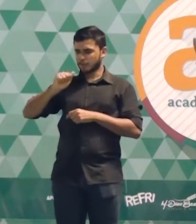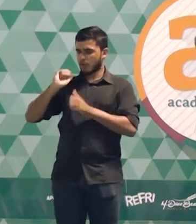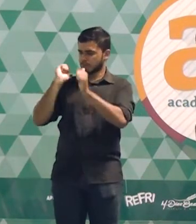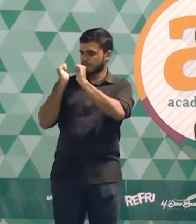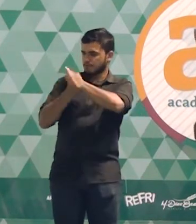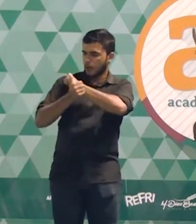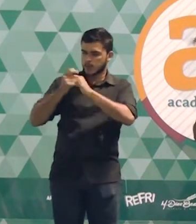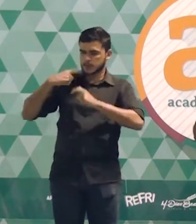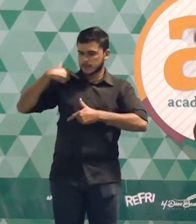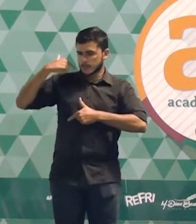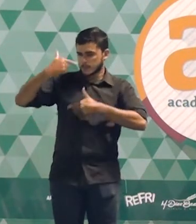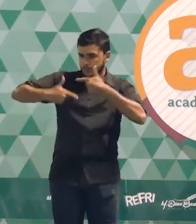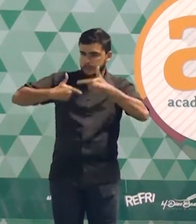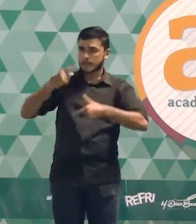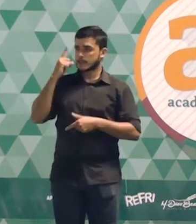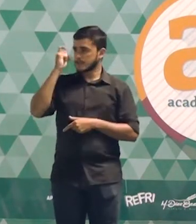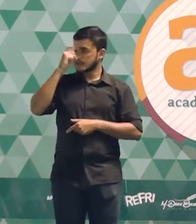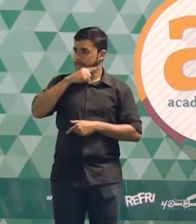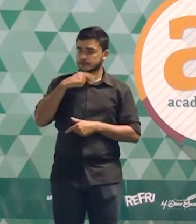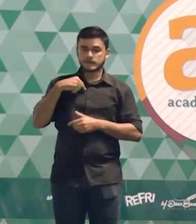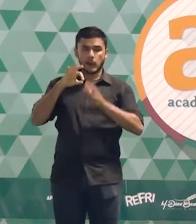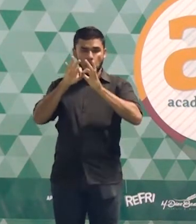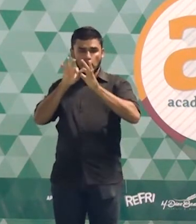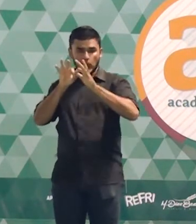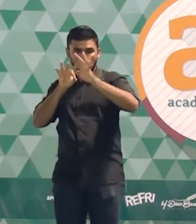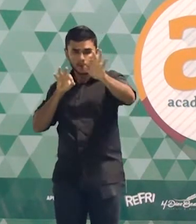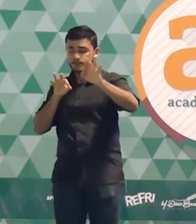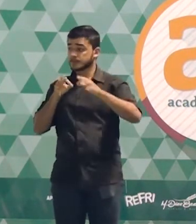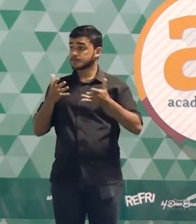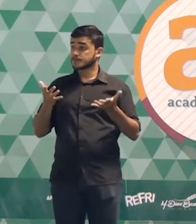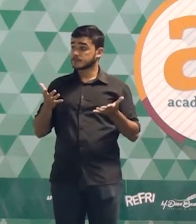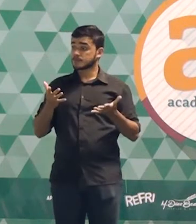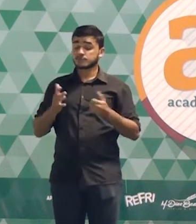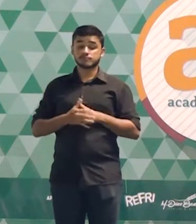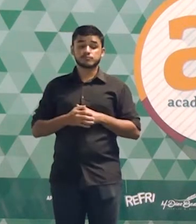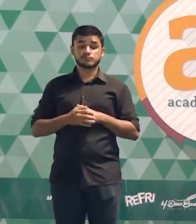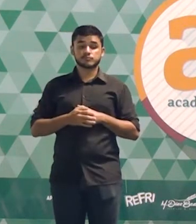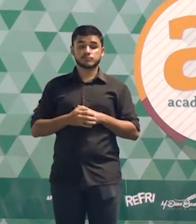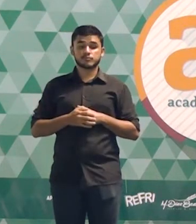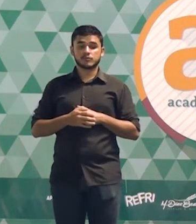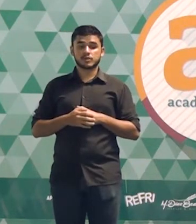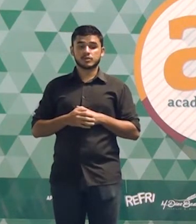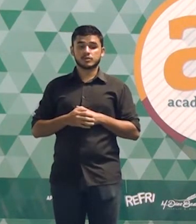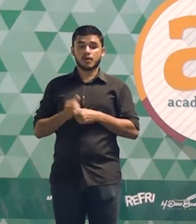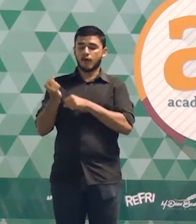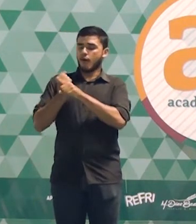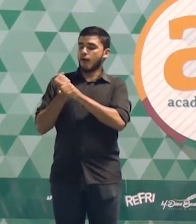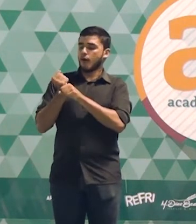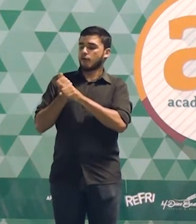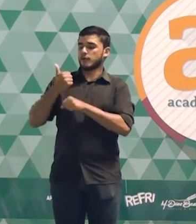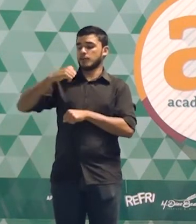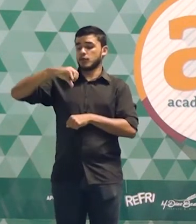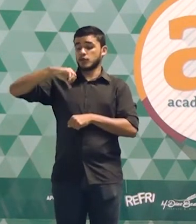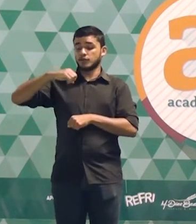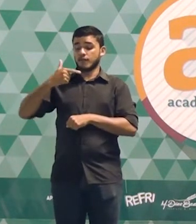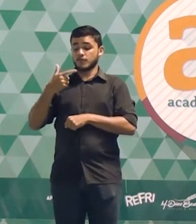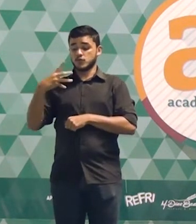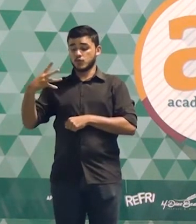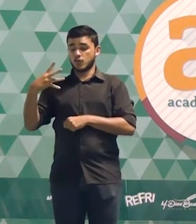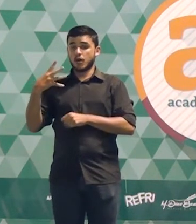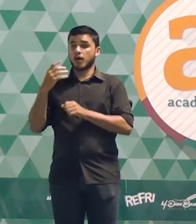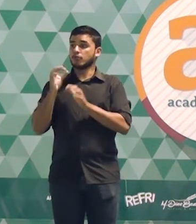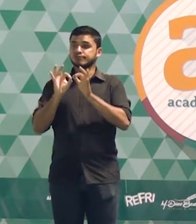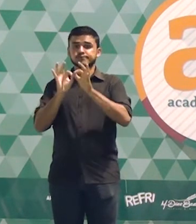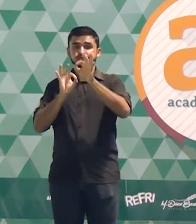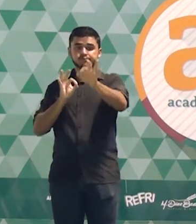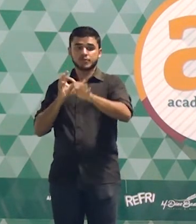uma opinião. É uma opinião sobre a maratona. E vem depois, Desde 1924, seu percurso é de